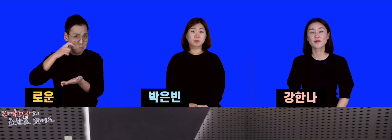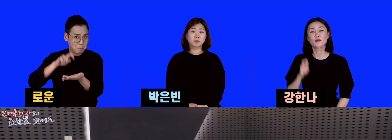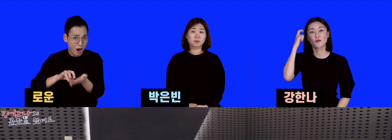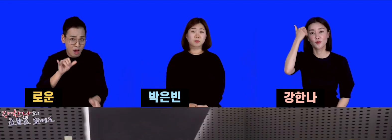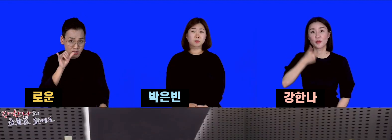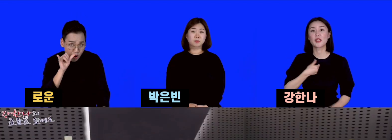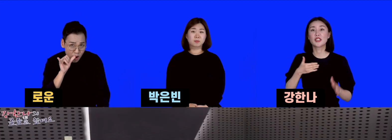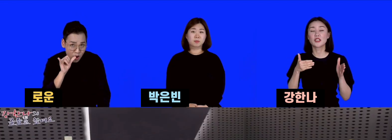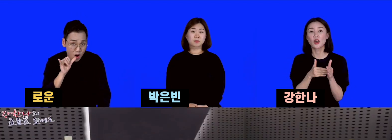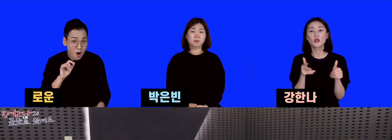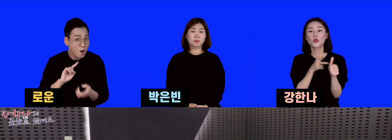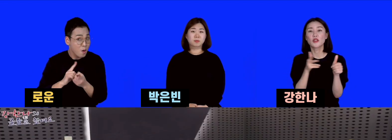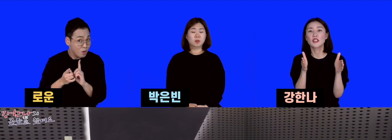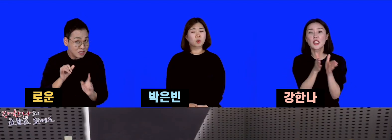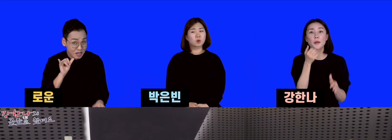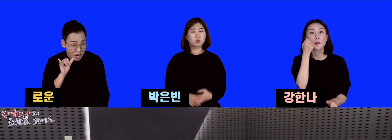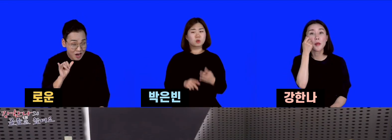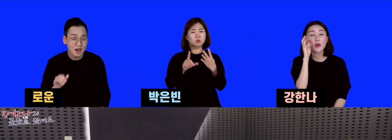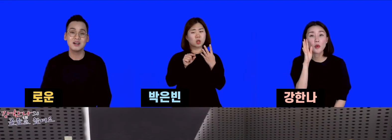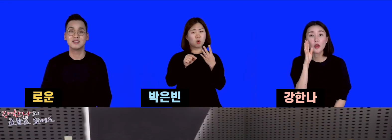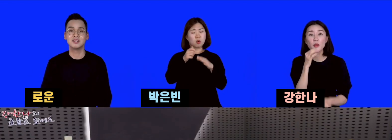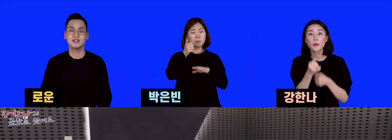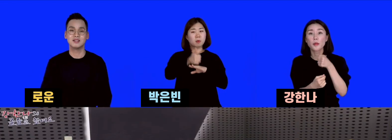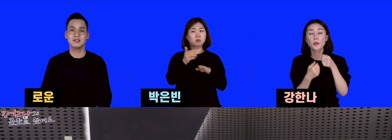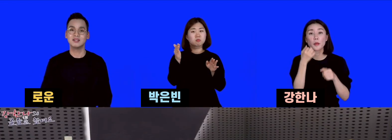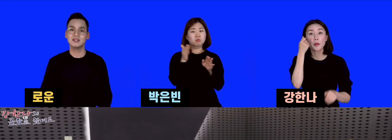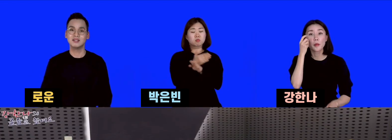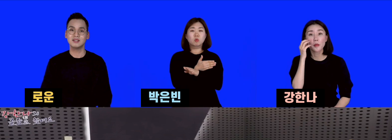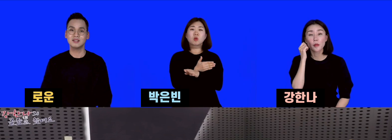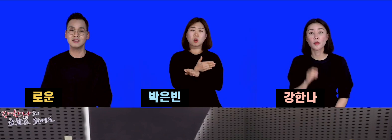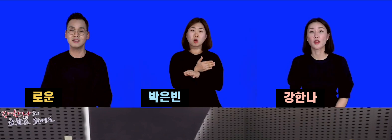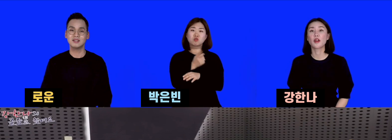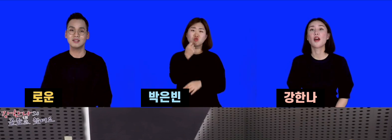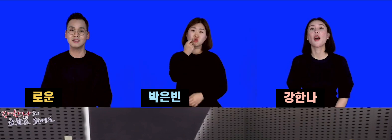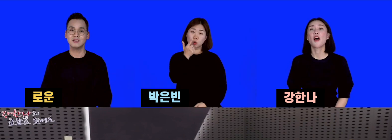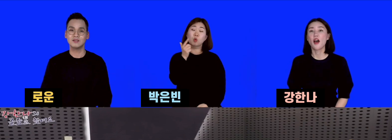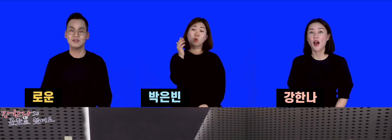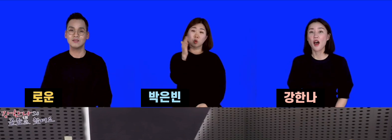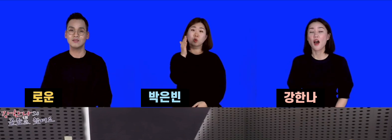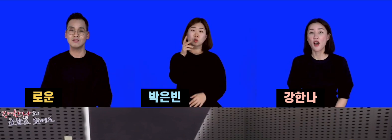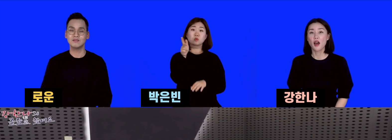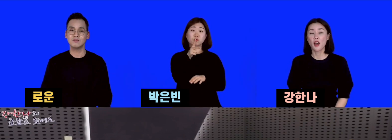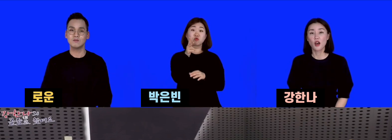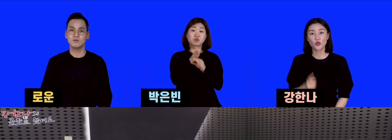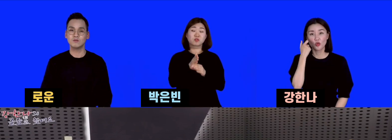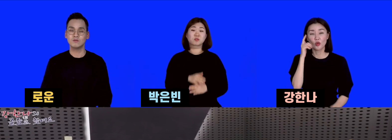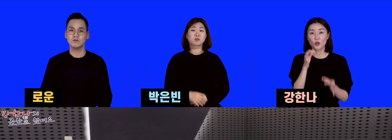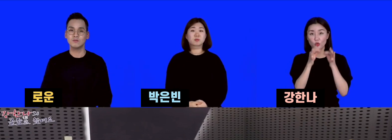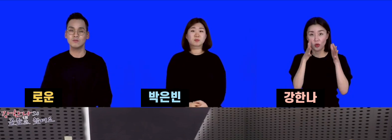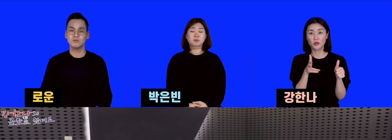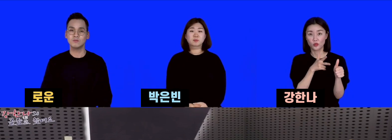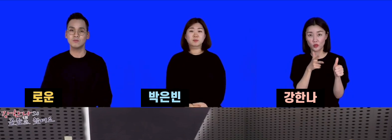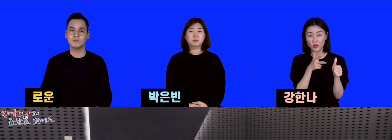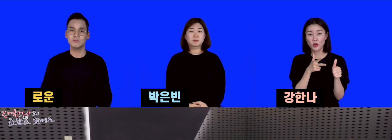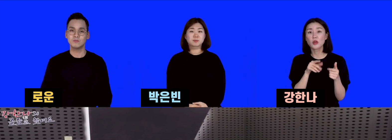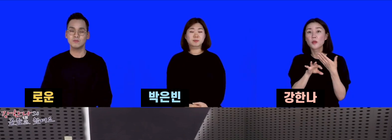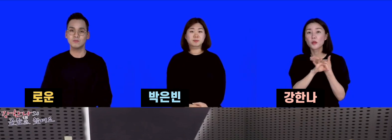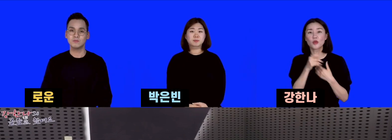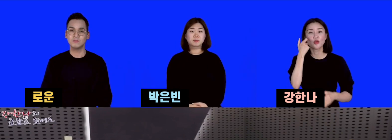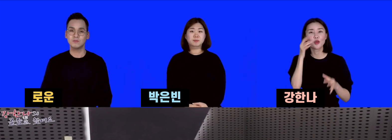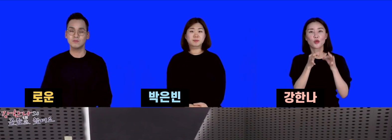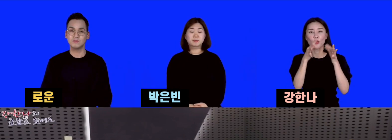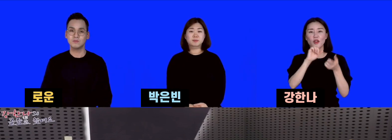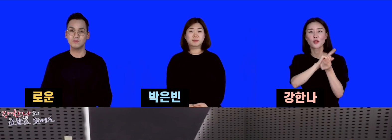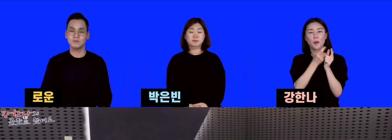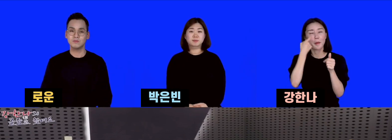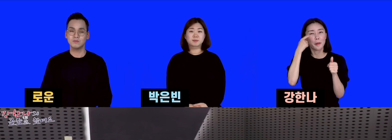우선 촬영을 몇 개월 정도 하셨죠? 4월 말부터 촬영해서 6개월째입니다 6개월 그동안 두